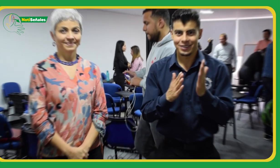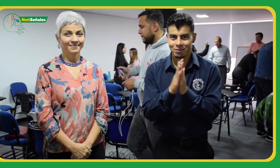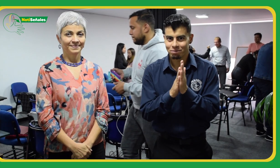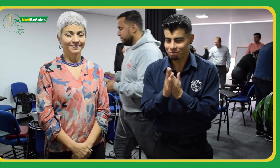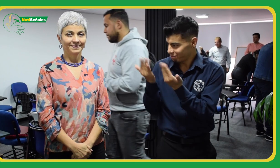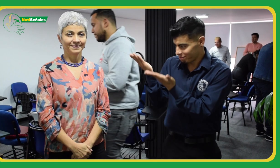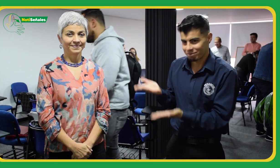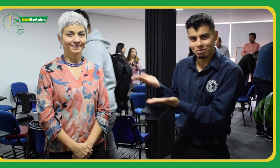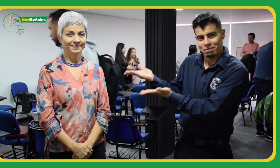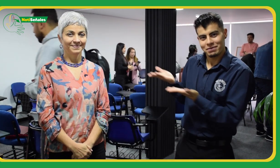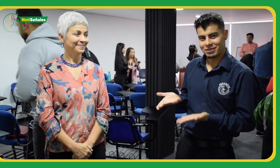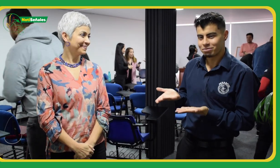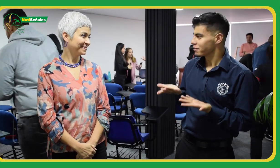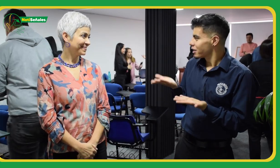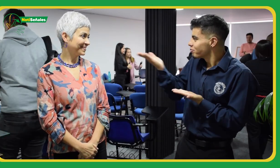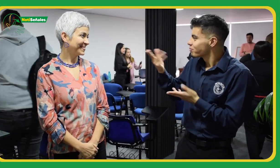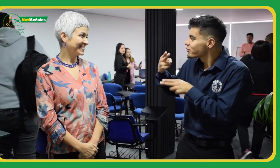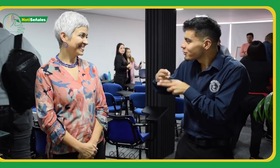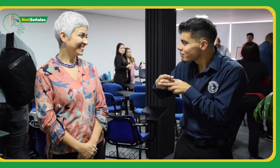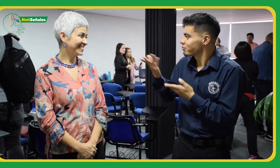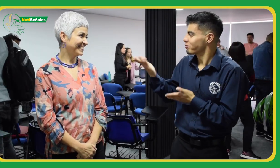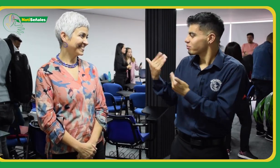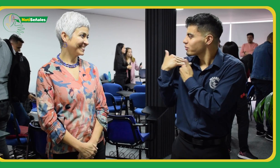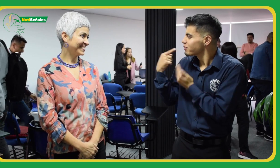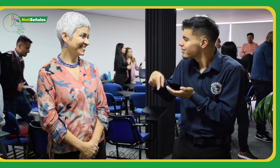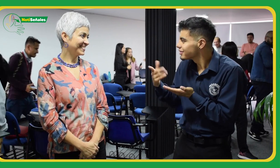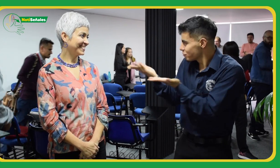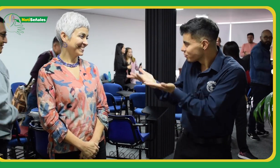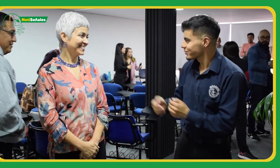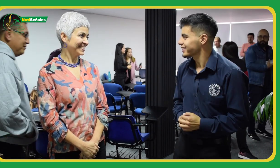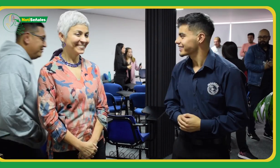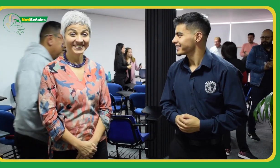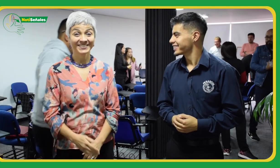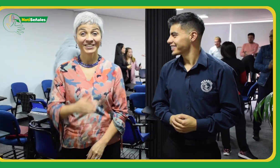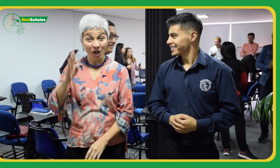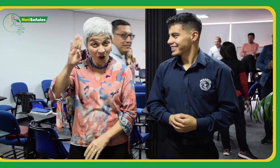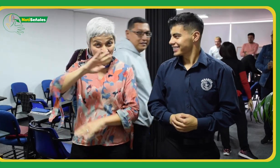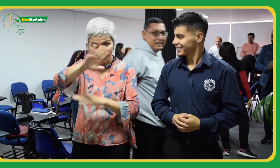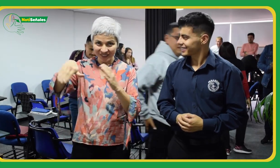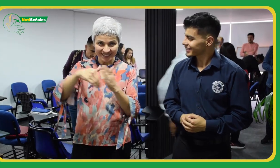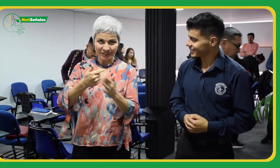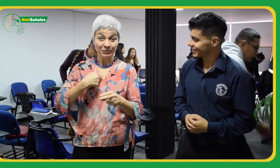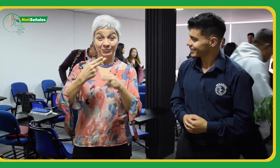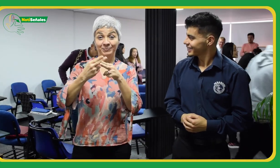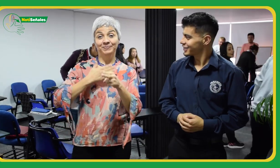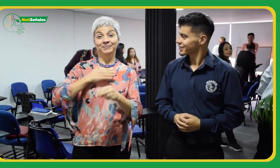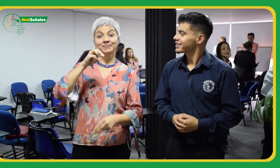te doy la bienvenida a este espacio cuéntanos Cuál es tu nombre y cuál es tu rol aquí Hola a todos Mi nombre